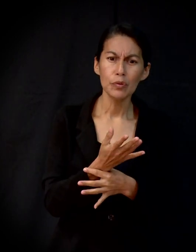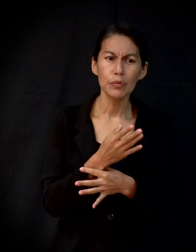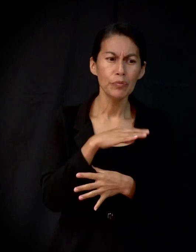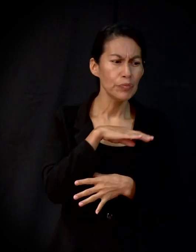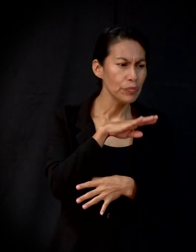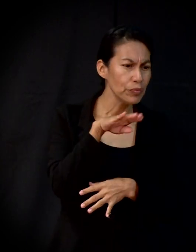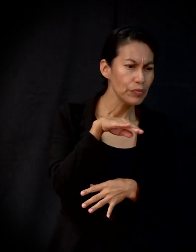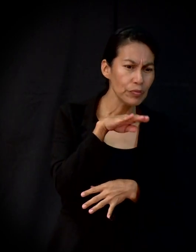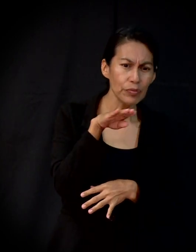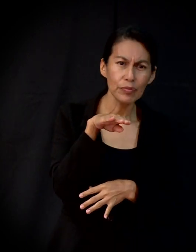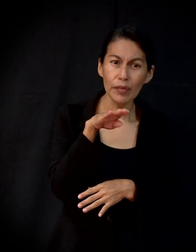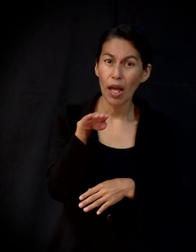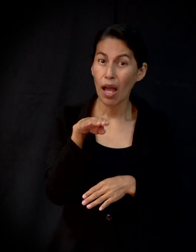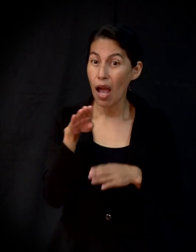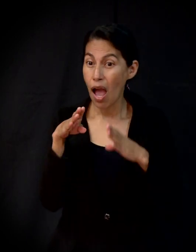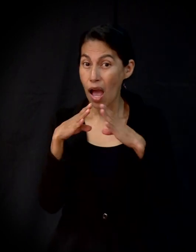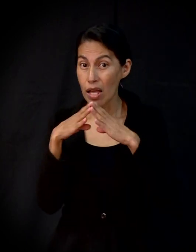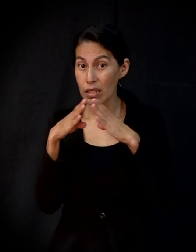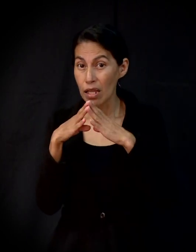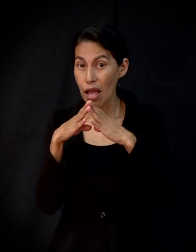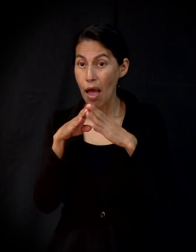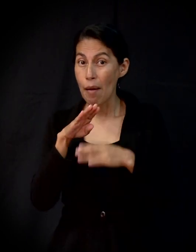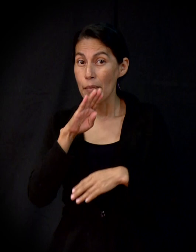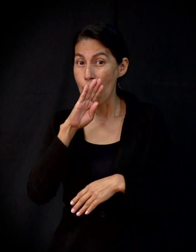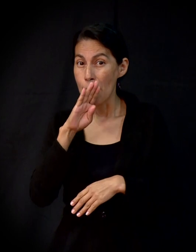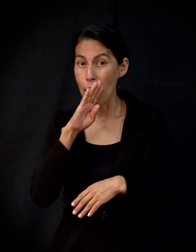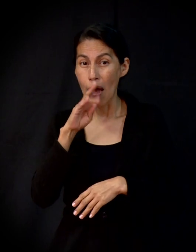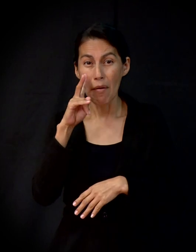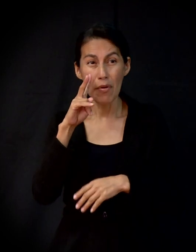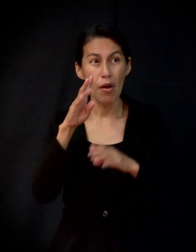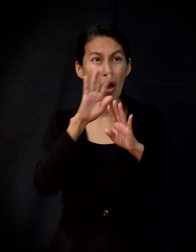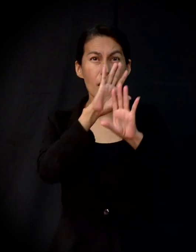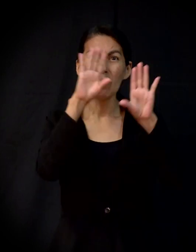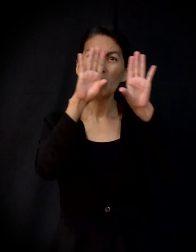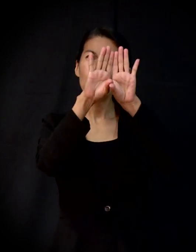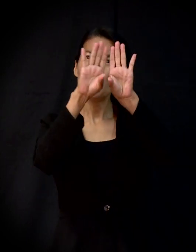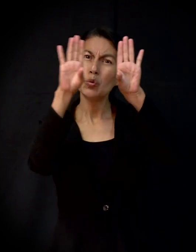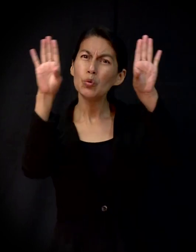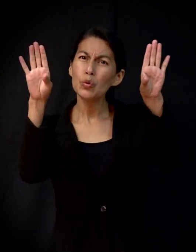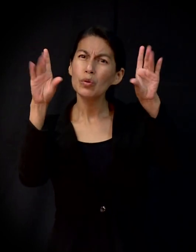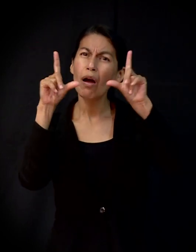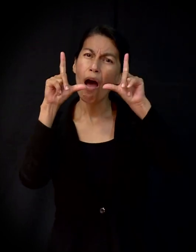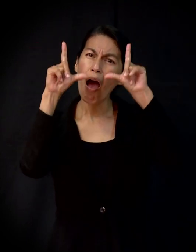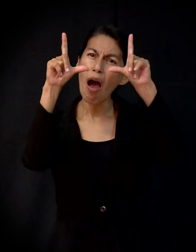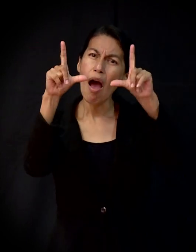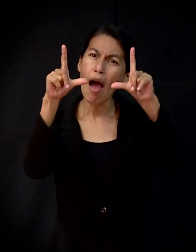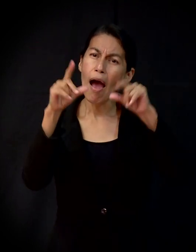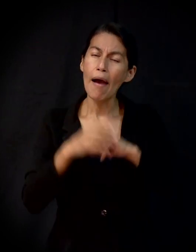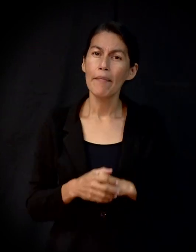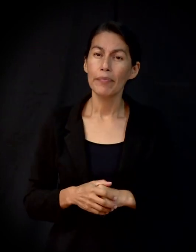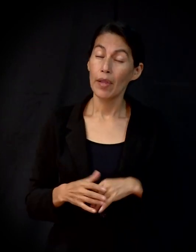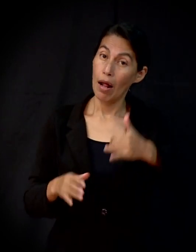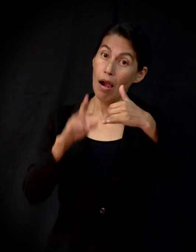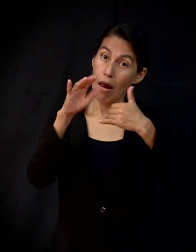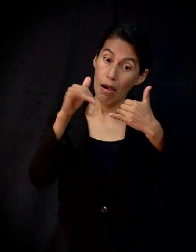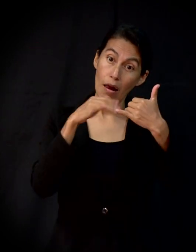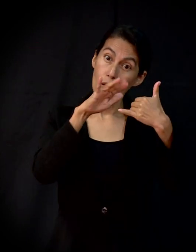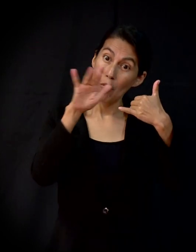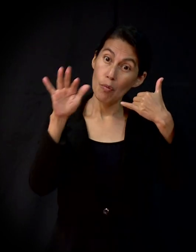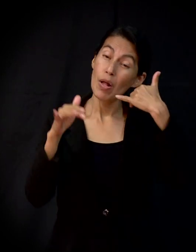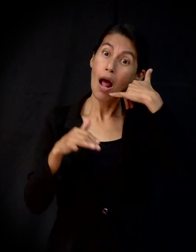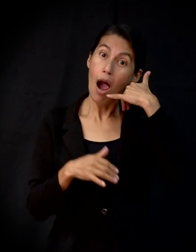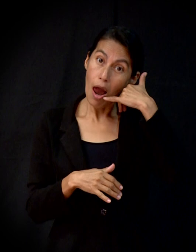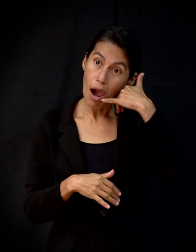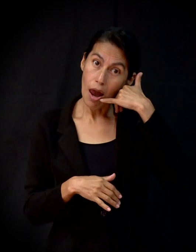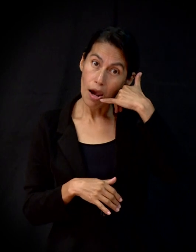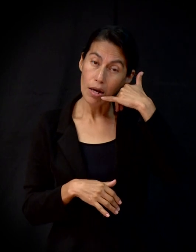el camino y mi mamá vio un anuncio de un número telefónico. Rápidamente le llamó a Dios y nos mostró la